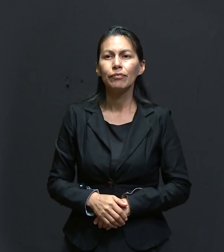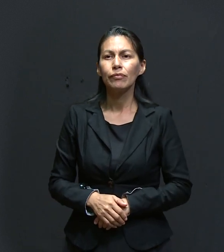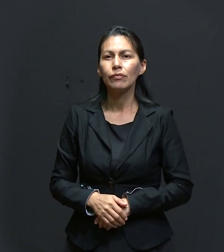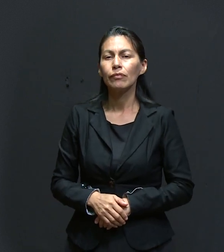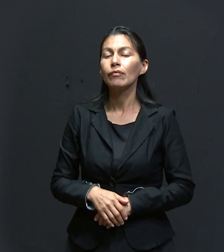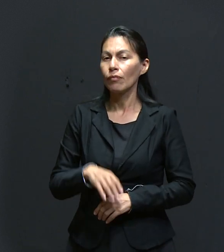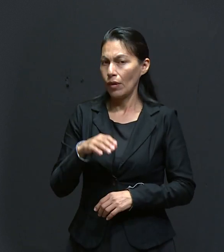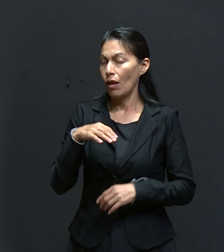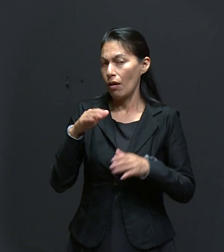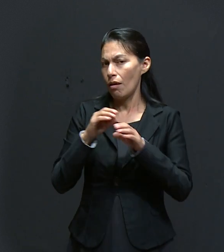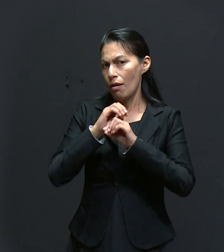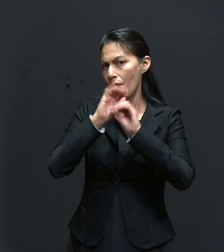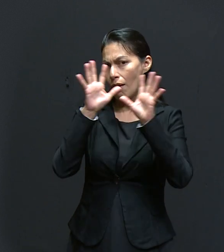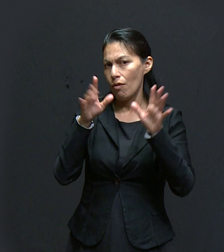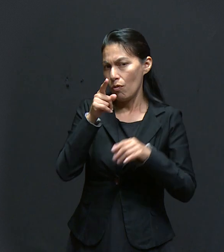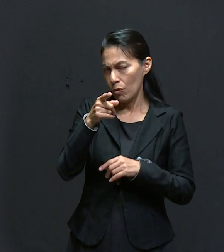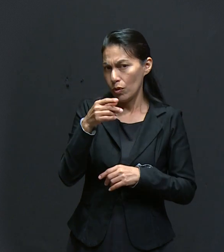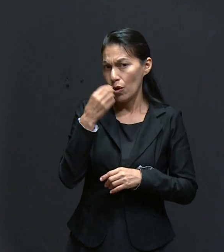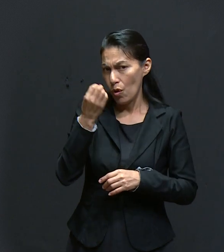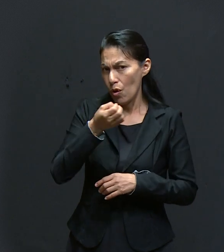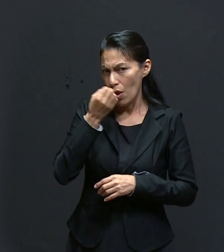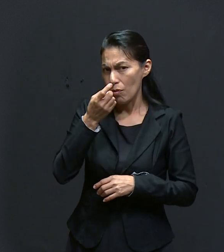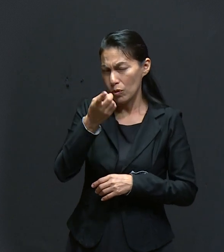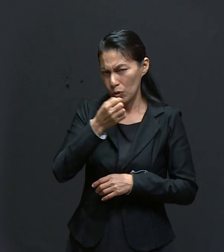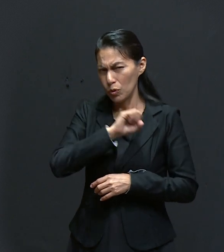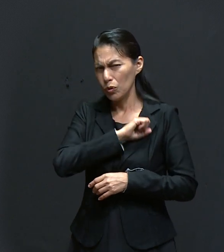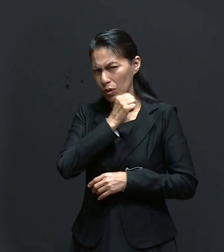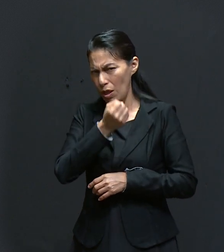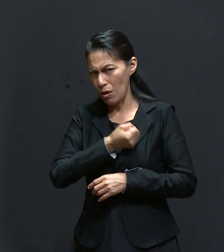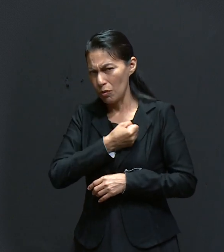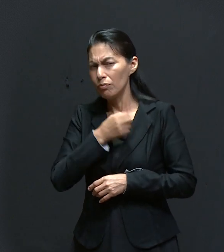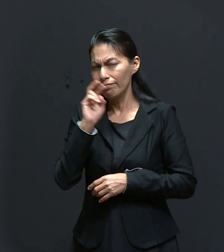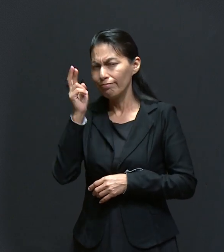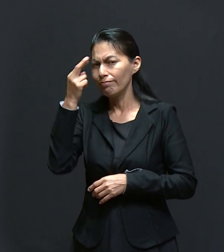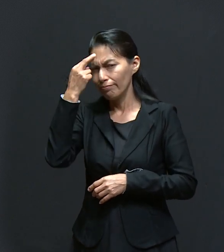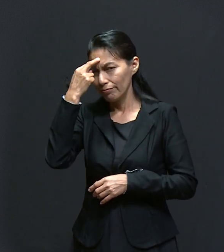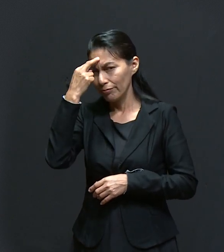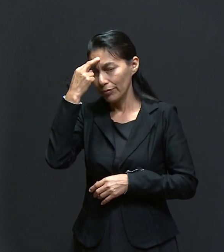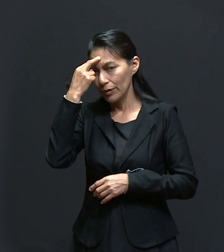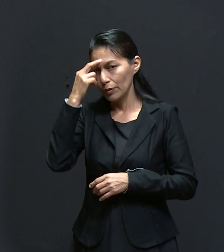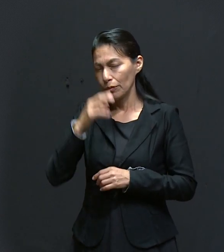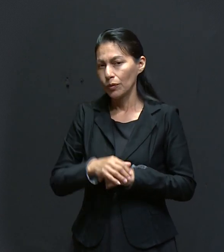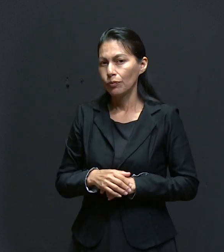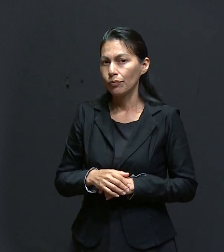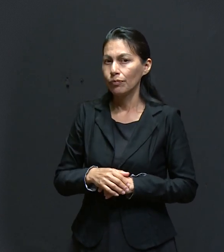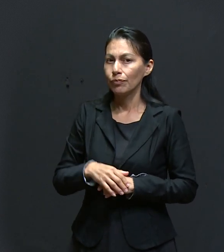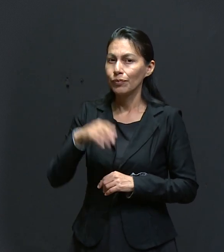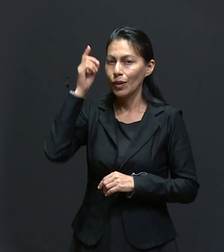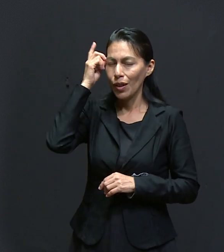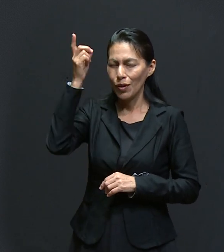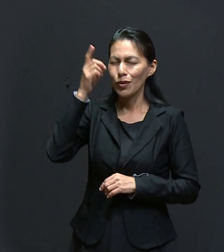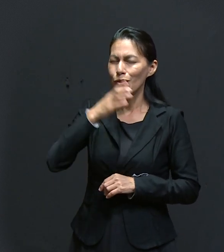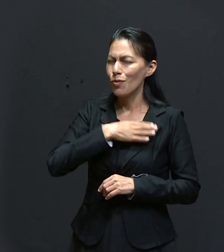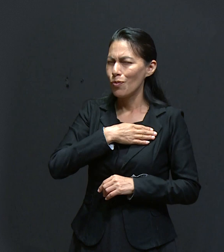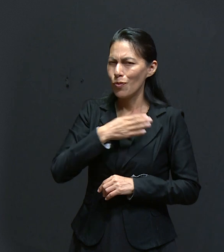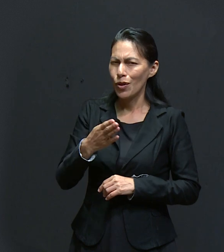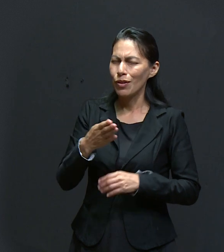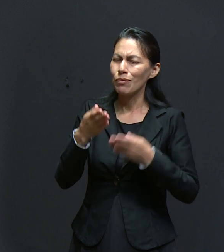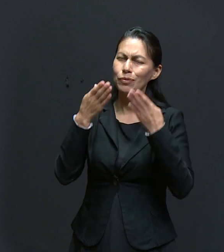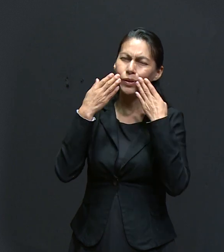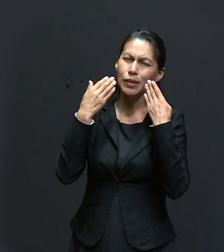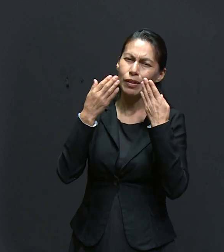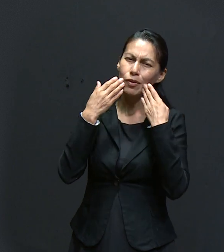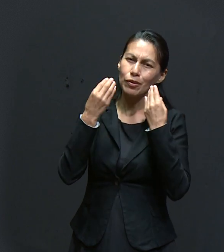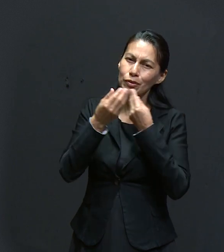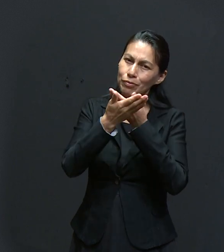salud porque nos acordamos de ti y nos acordamos porque dios es bueno